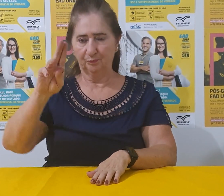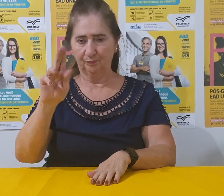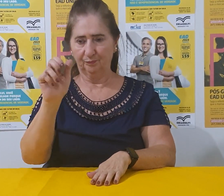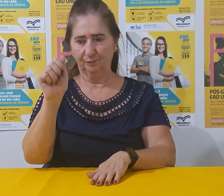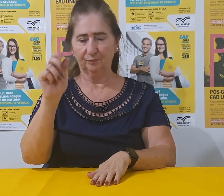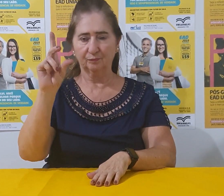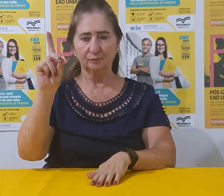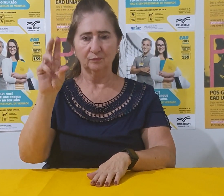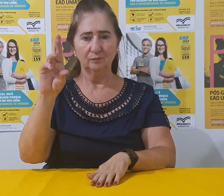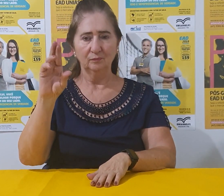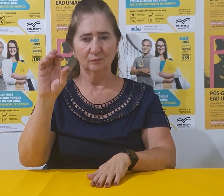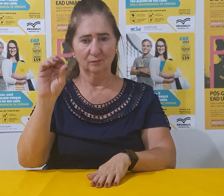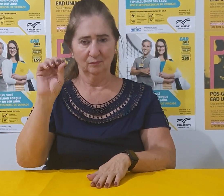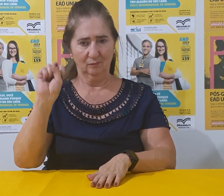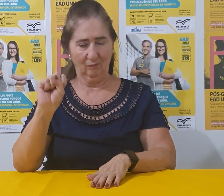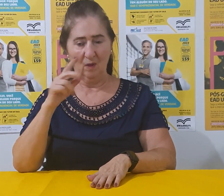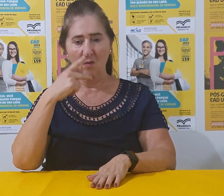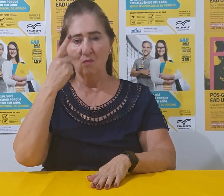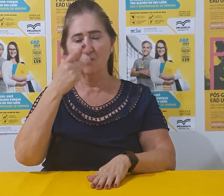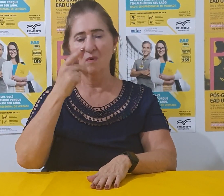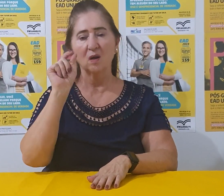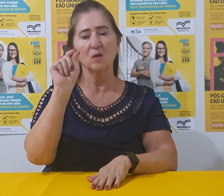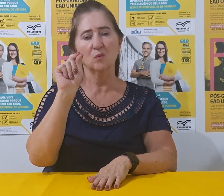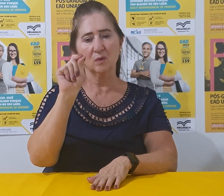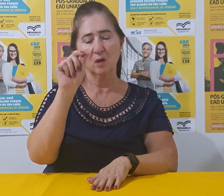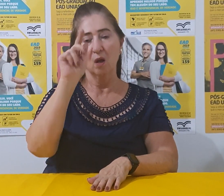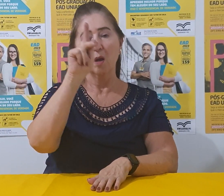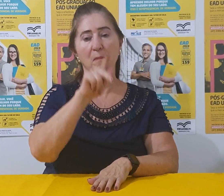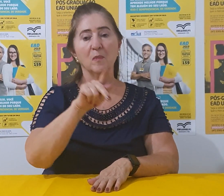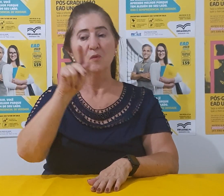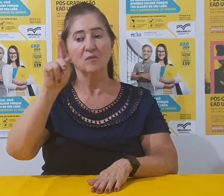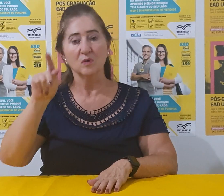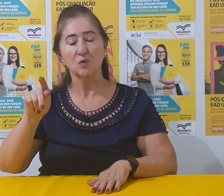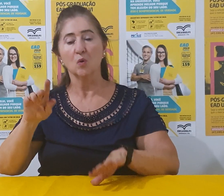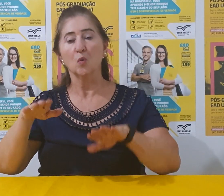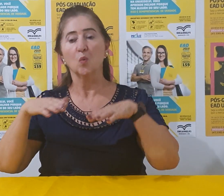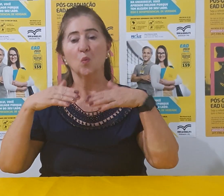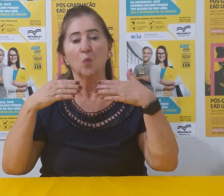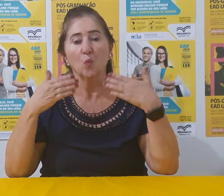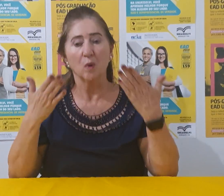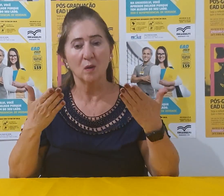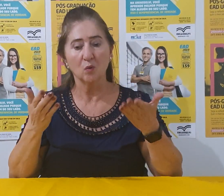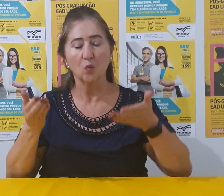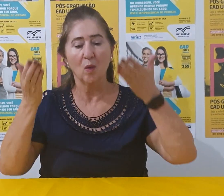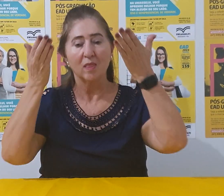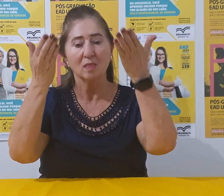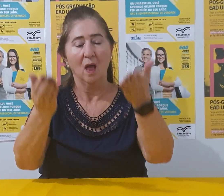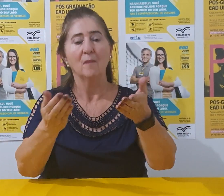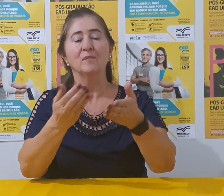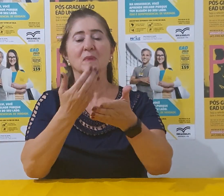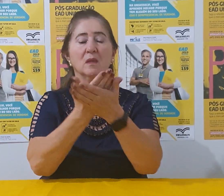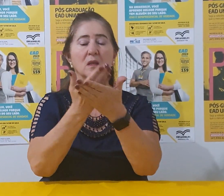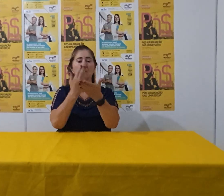salienta que o professor, ao oferecer uma escola bilíngue, língua